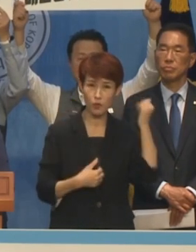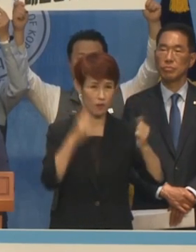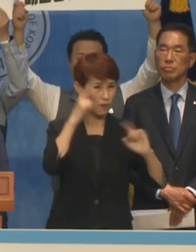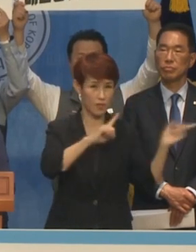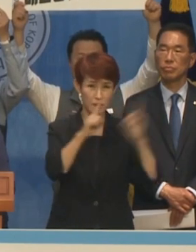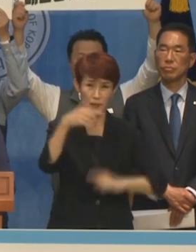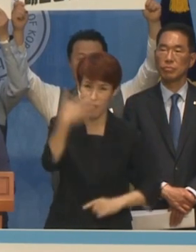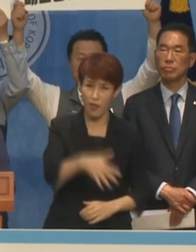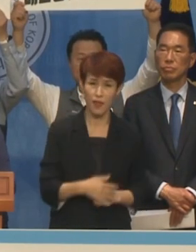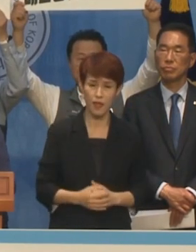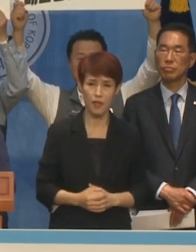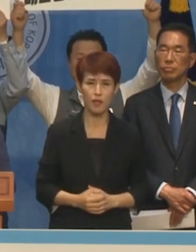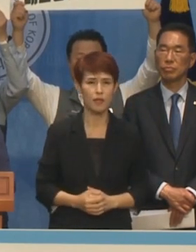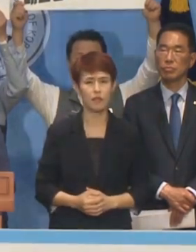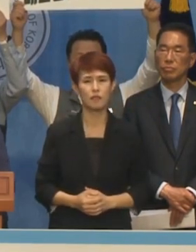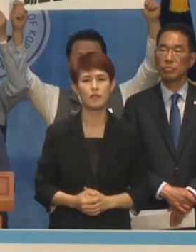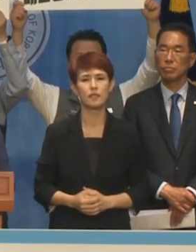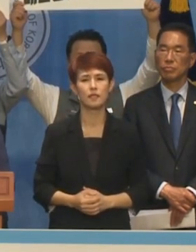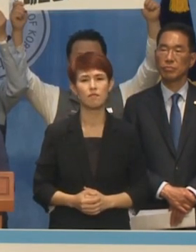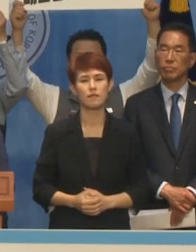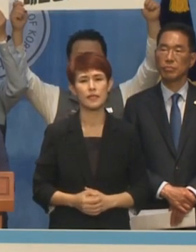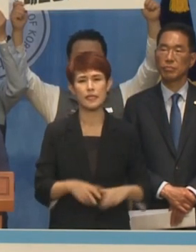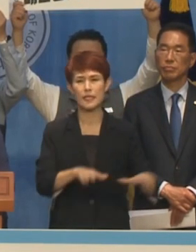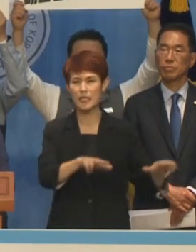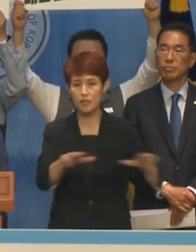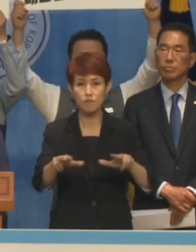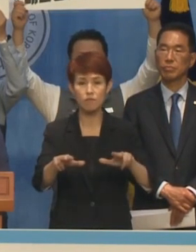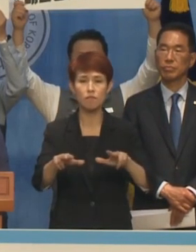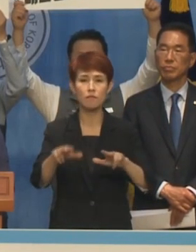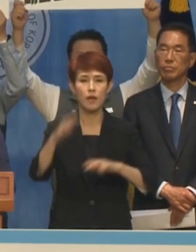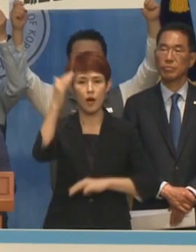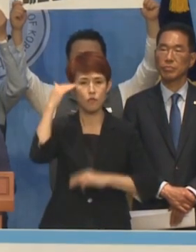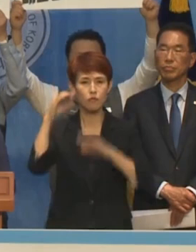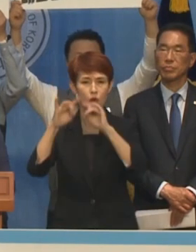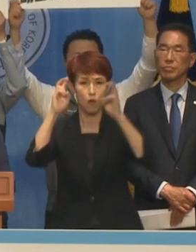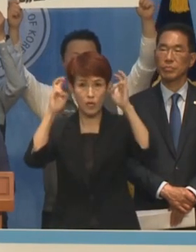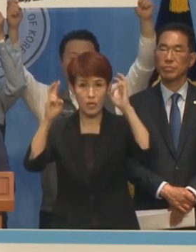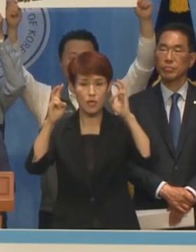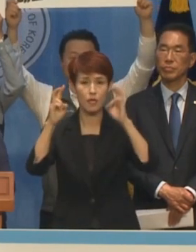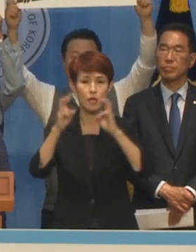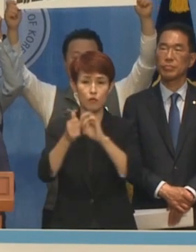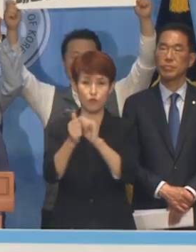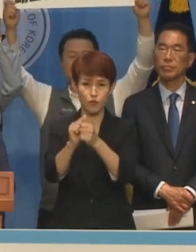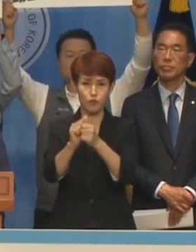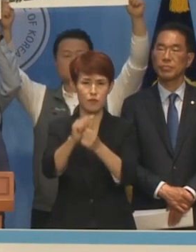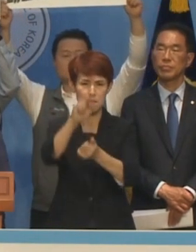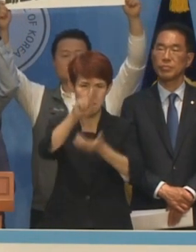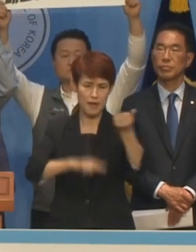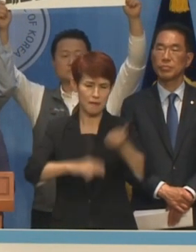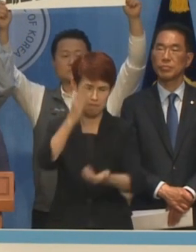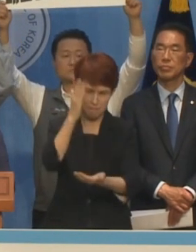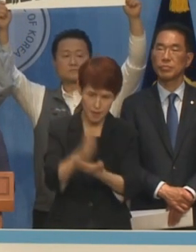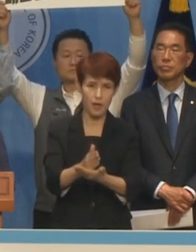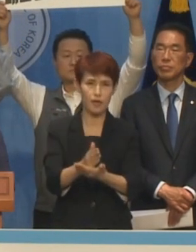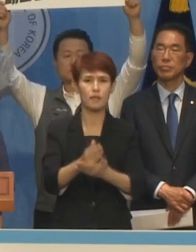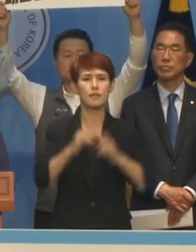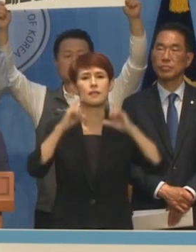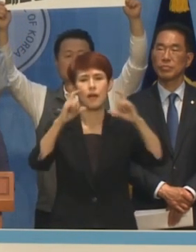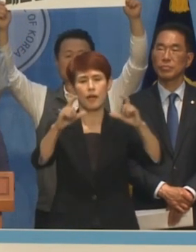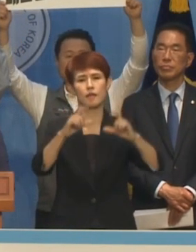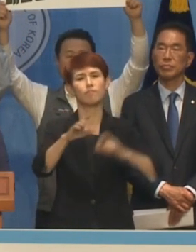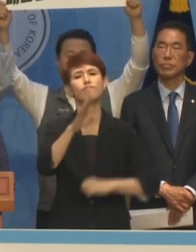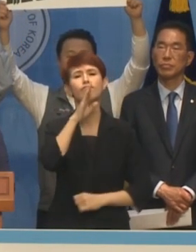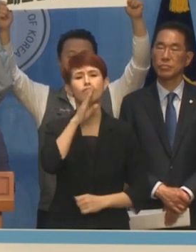차린 것 같습니다. 바로 당장 이 한전 KDN 매각을 중단하겠다 발표하는